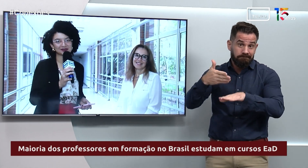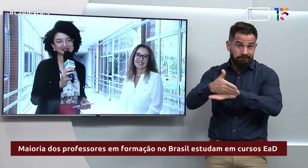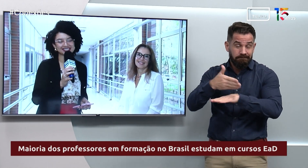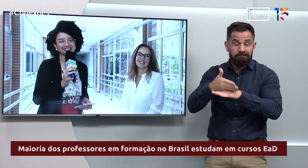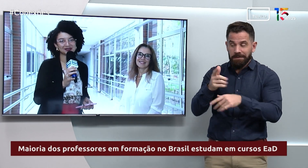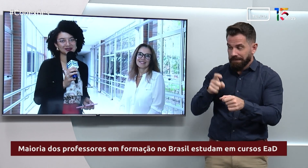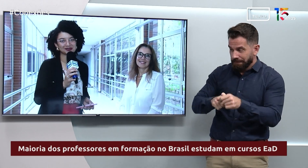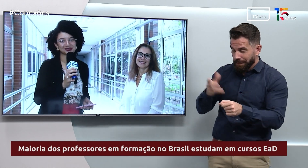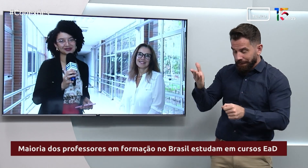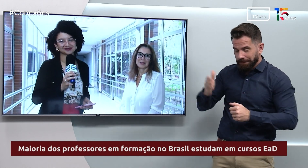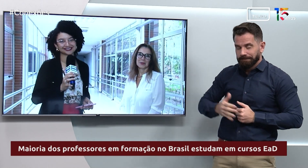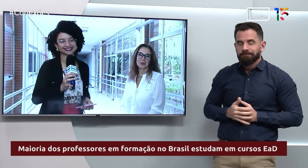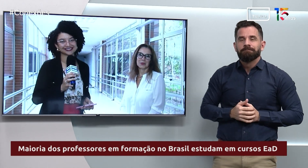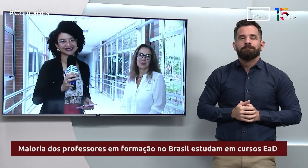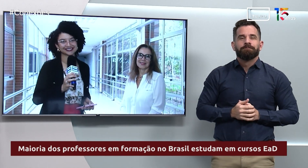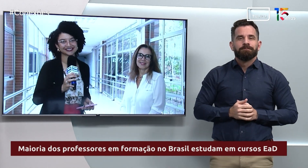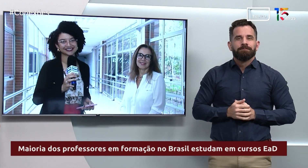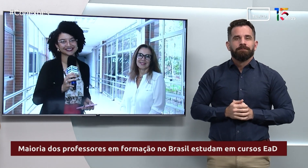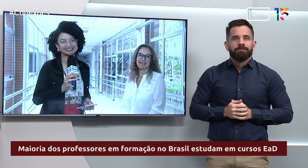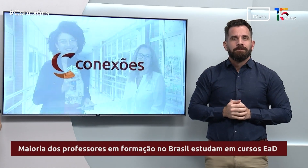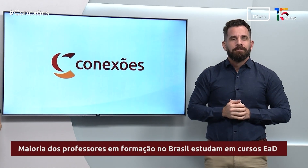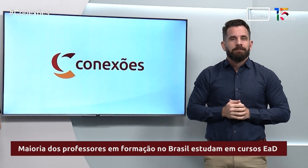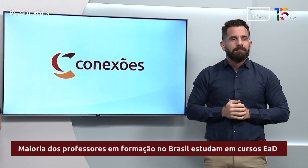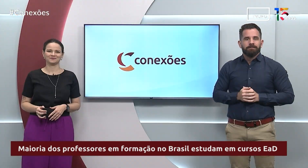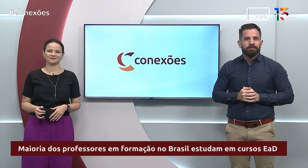volto com vocês aí no estúdio.